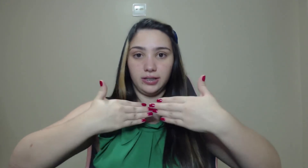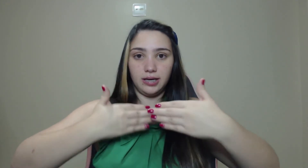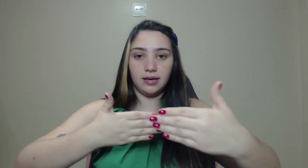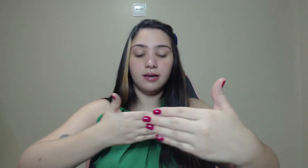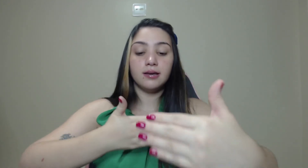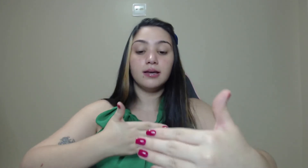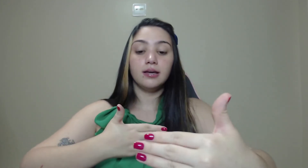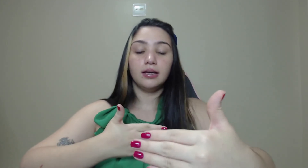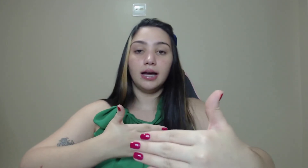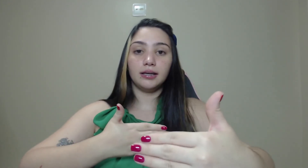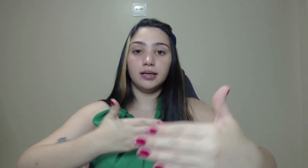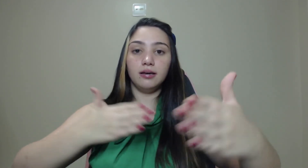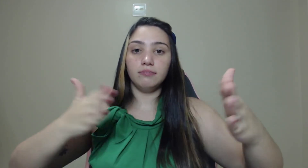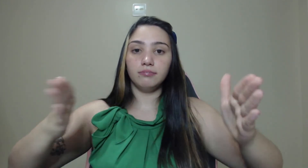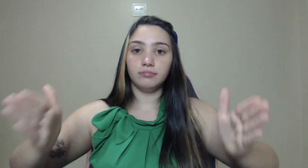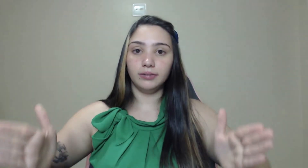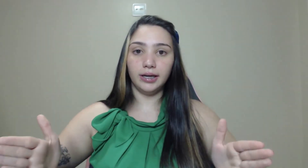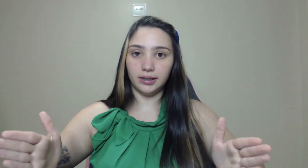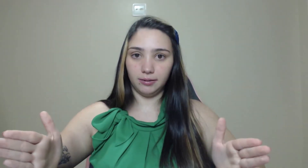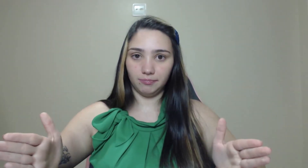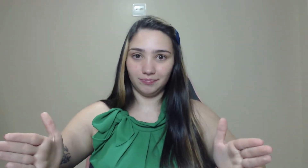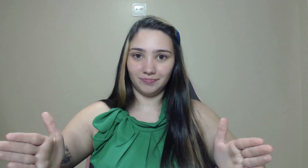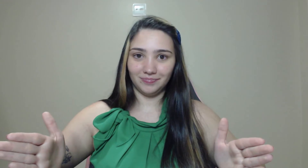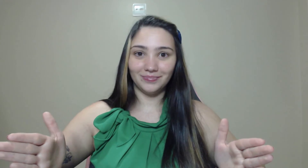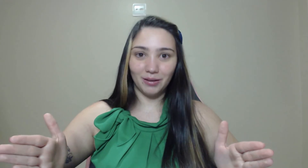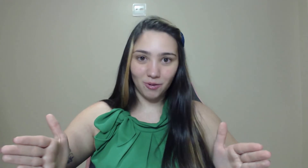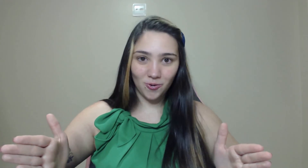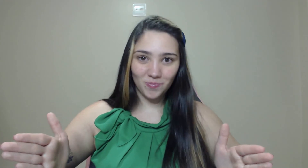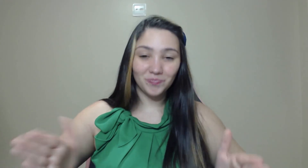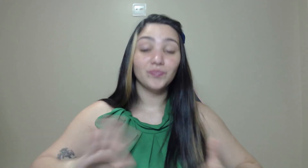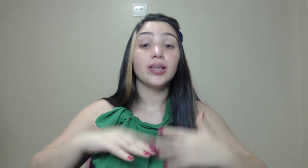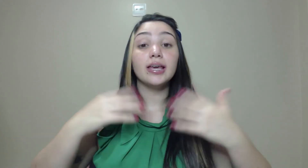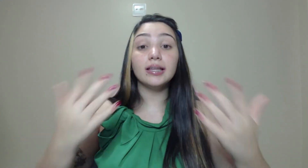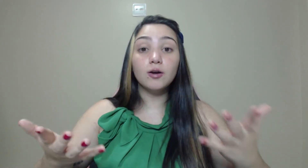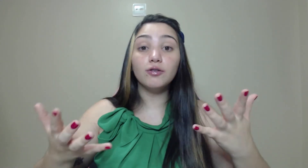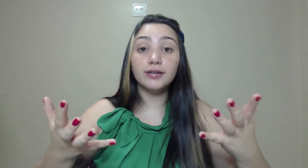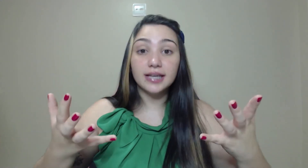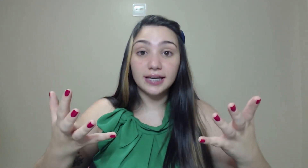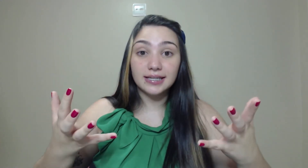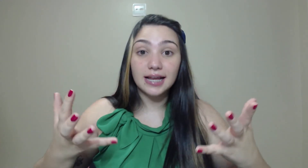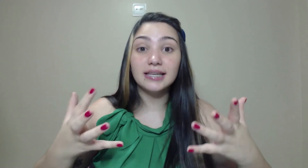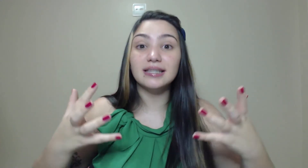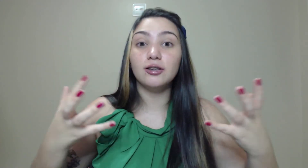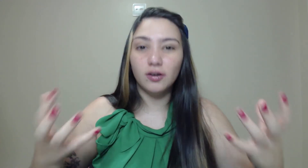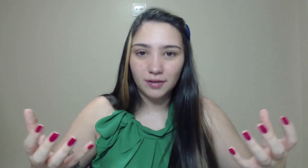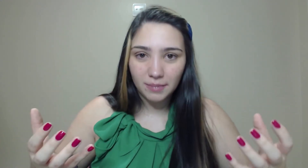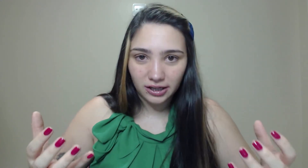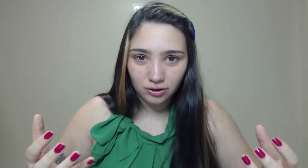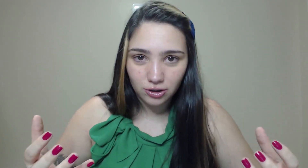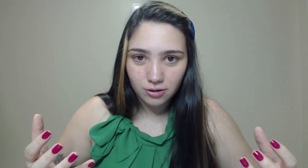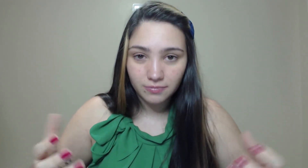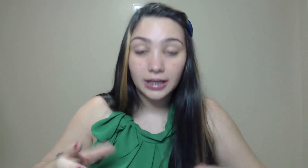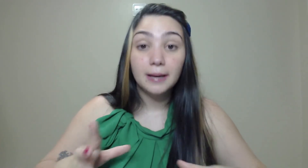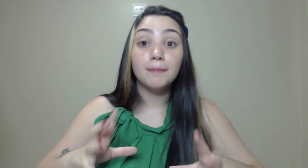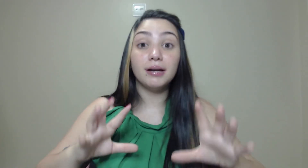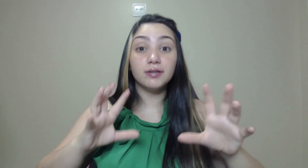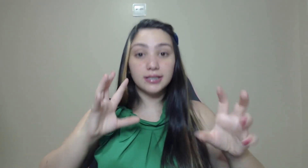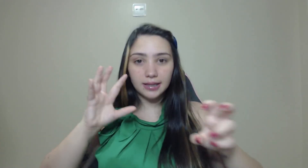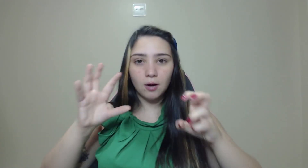você, aqui e aqui, tá bom? Então, vou fazer aqui essa lista novamente, pra você dar uma olhada